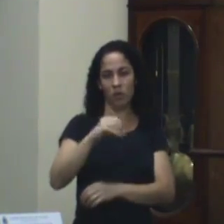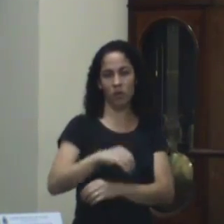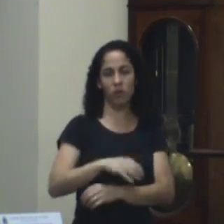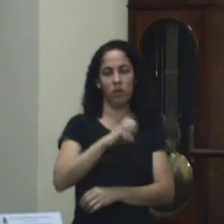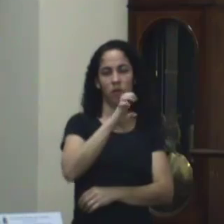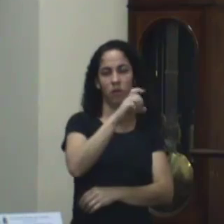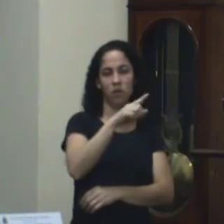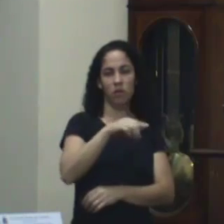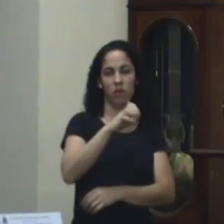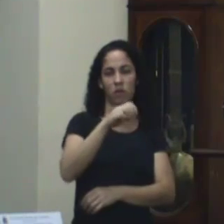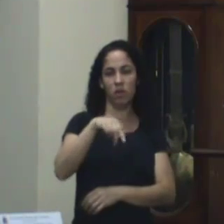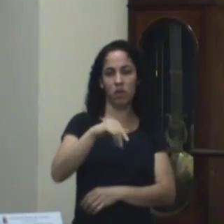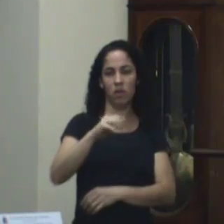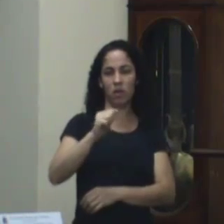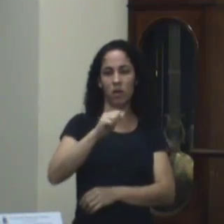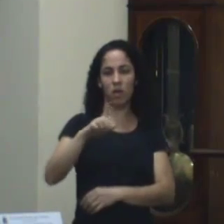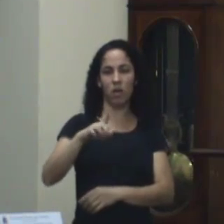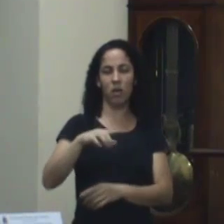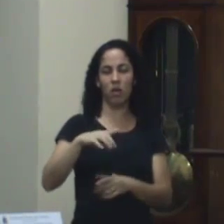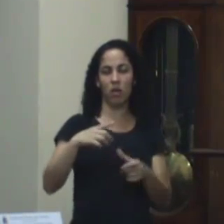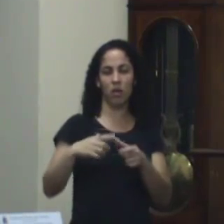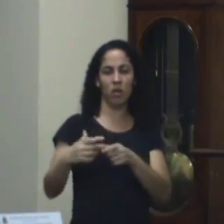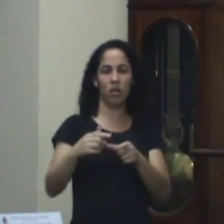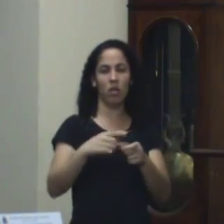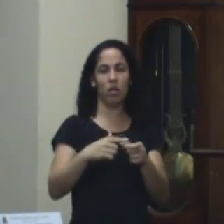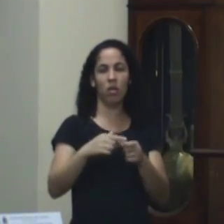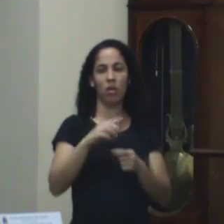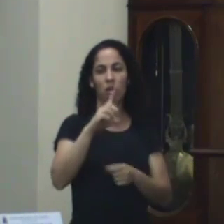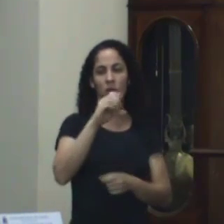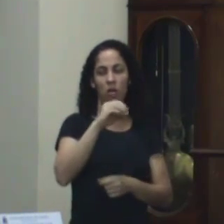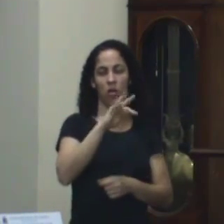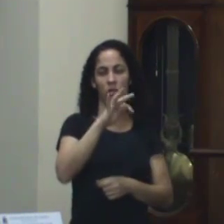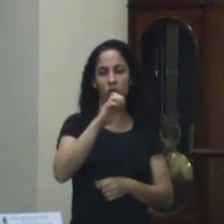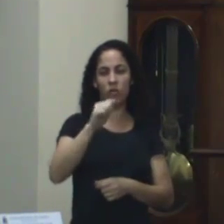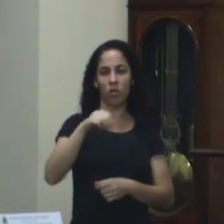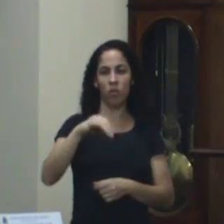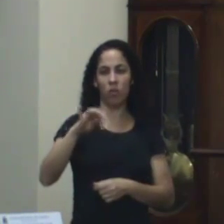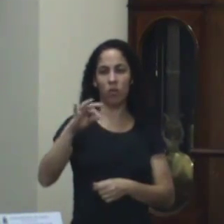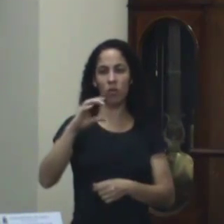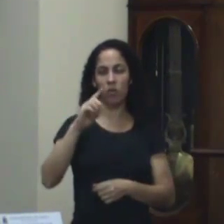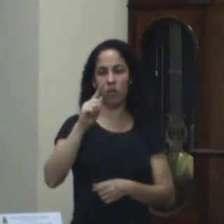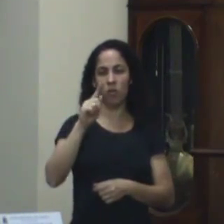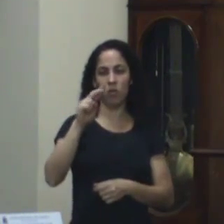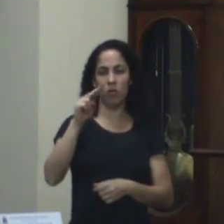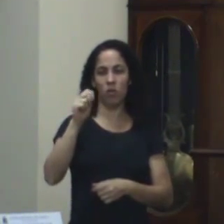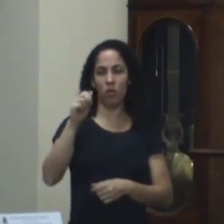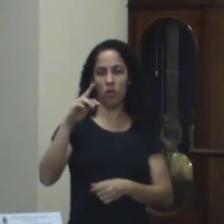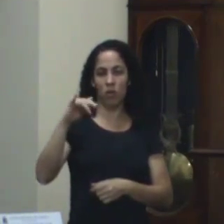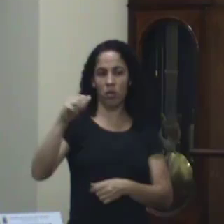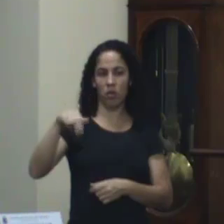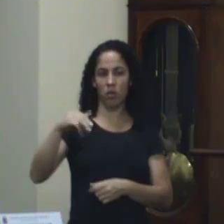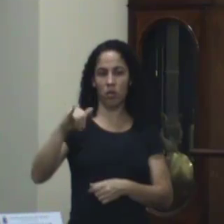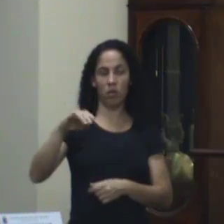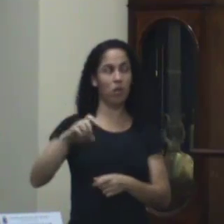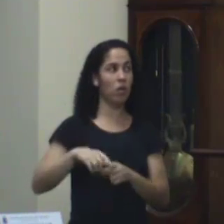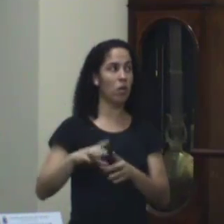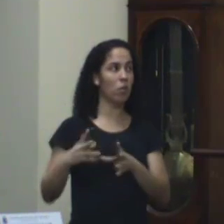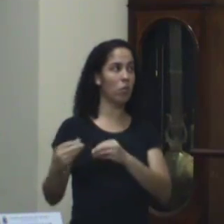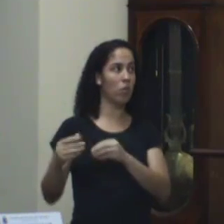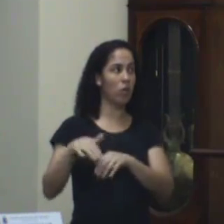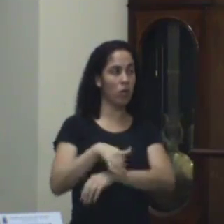o loteamento Guarani num todo. Nós sabemos que são duas ruas, dentre tantas, no Distrito